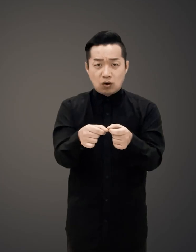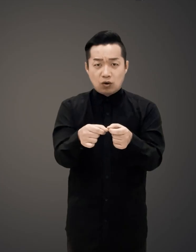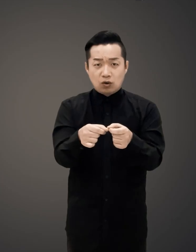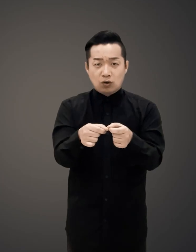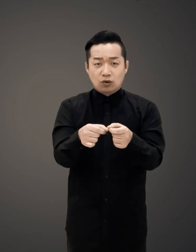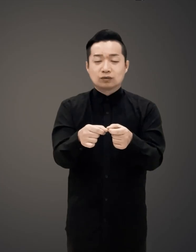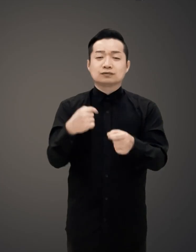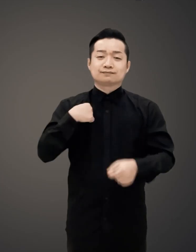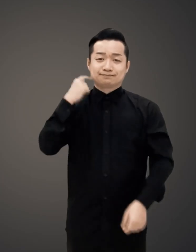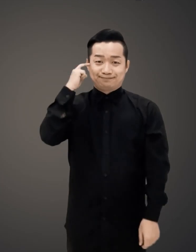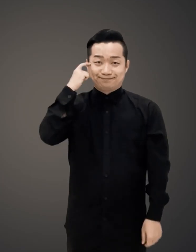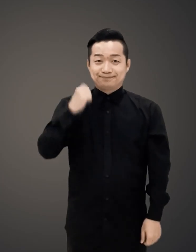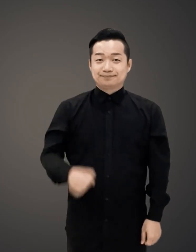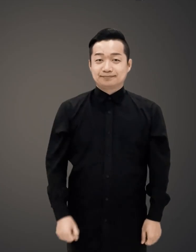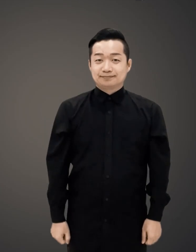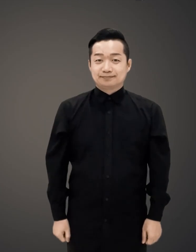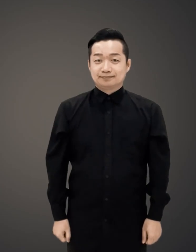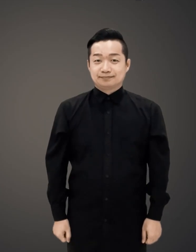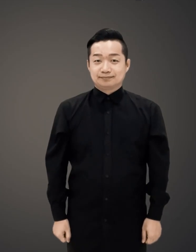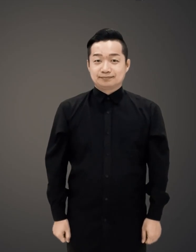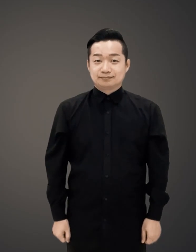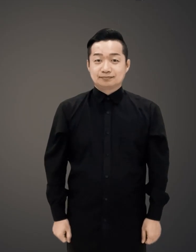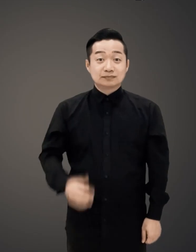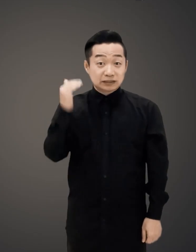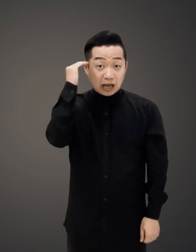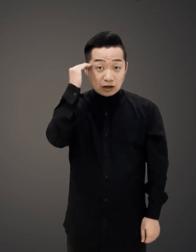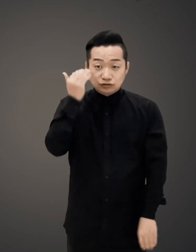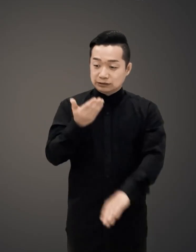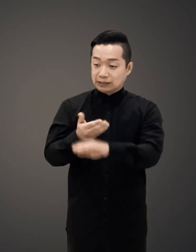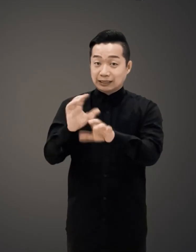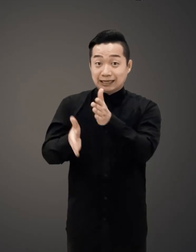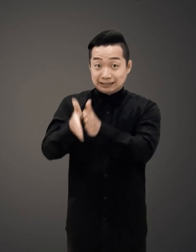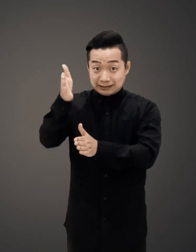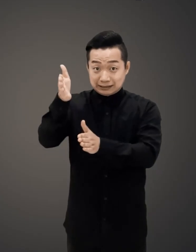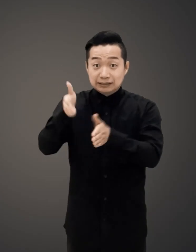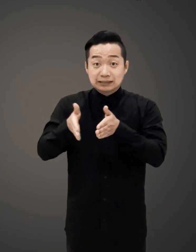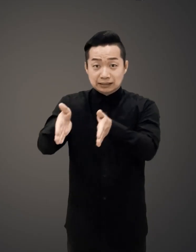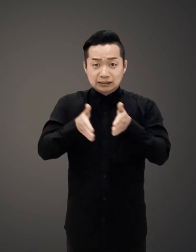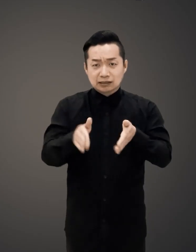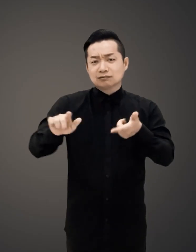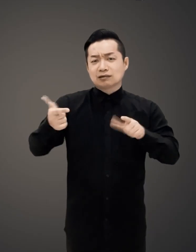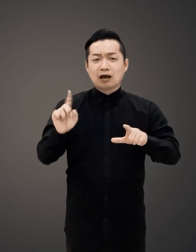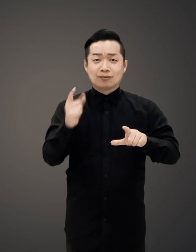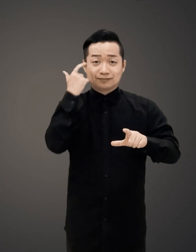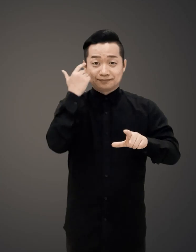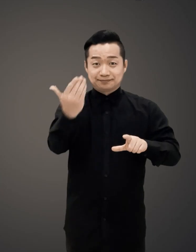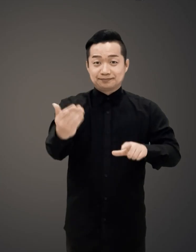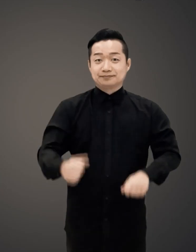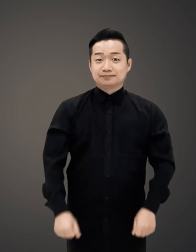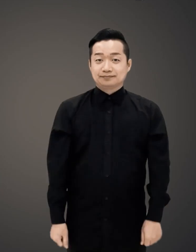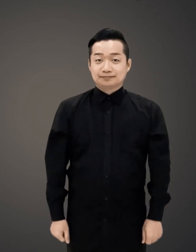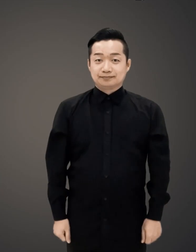않았나 이런 말씀을 드리고 싶습니다. 한국과 다른 나라 도시의 길에는 어떤 차이점이 있나요?